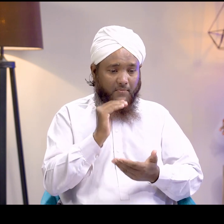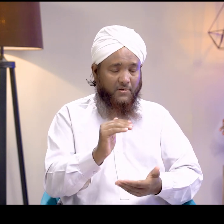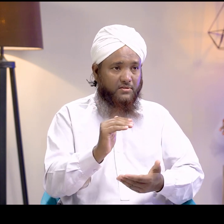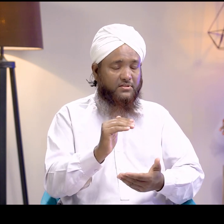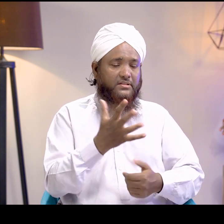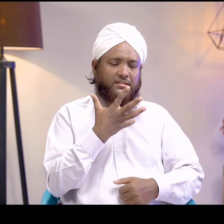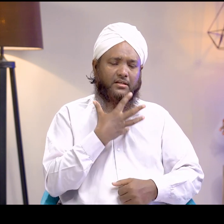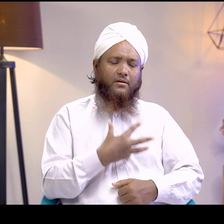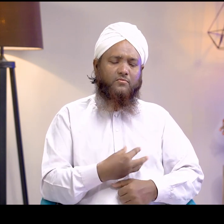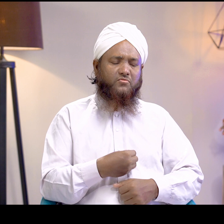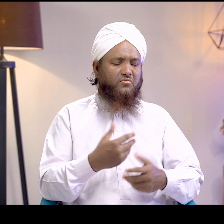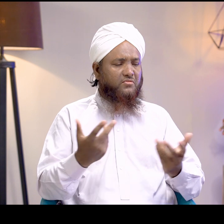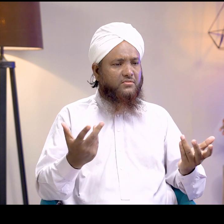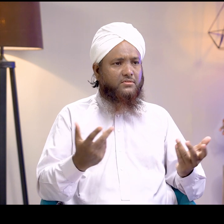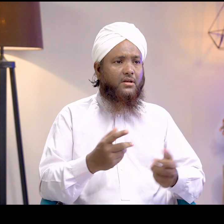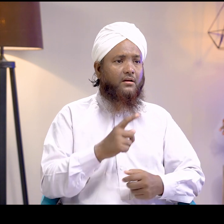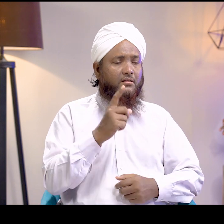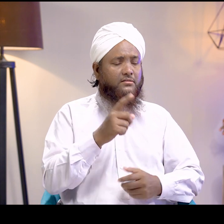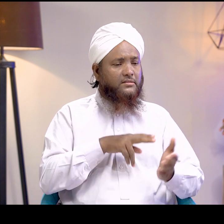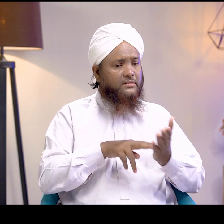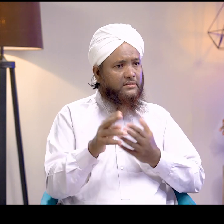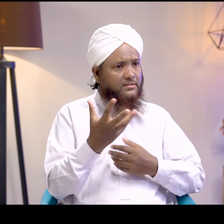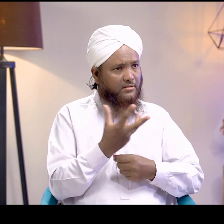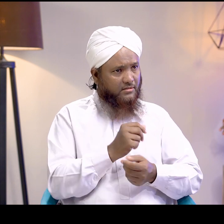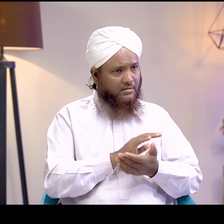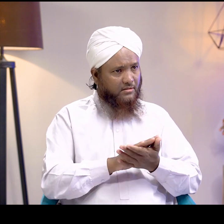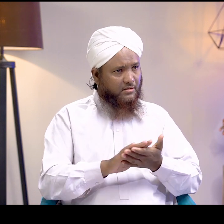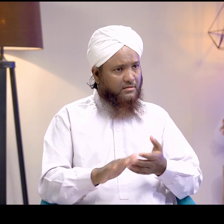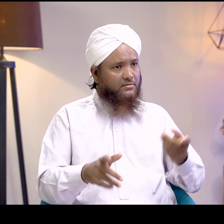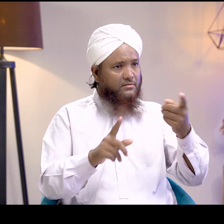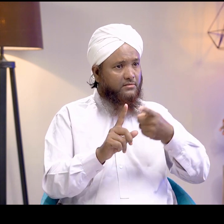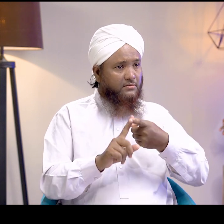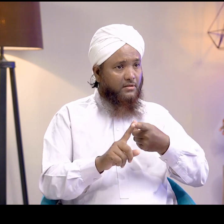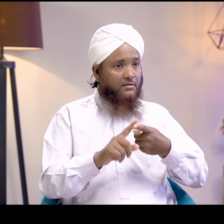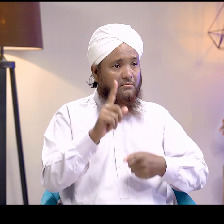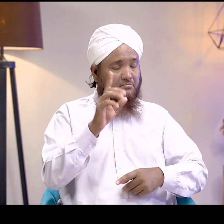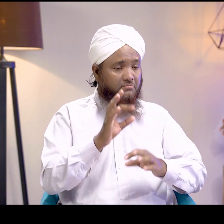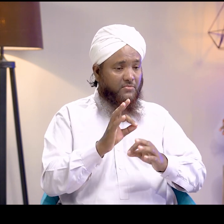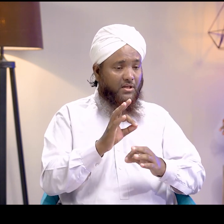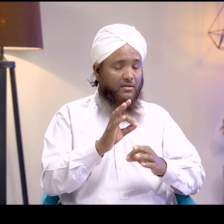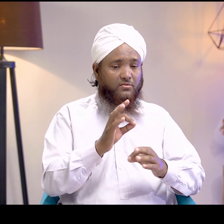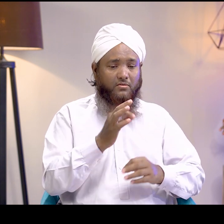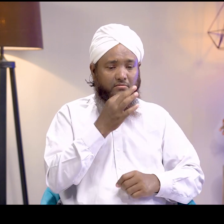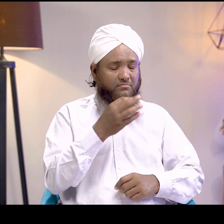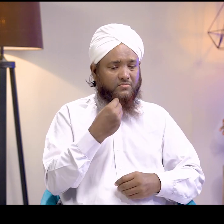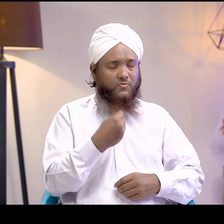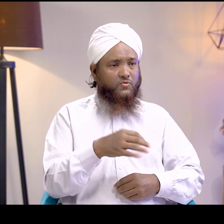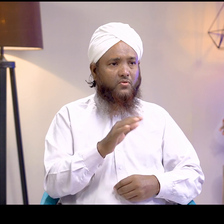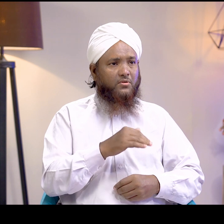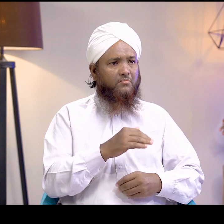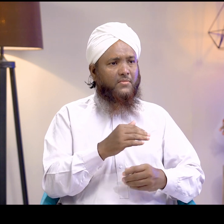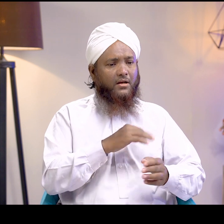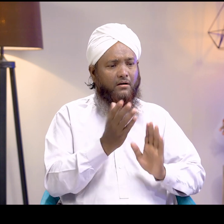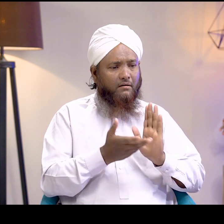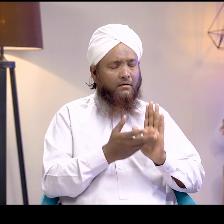जो है वह गमजदा हो जाना या खुदा नखता उसको जाया करवा देना या खुदा नखता उसकी केयर ना करना किब भले जो है ना यह